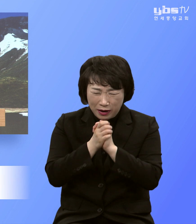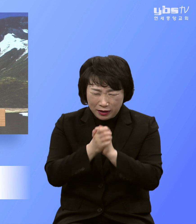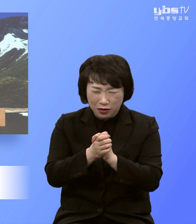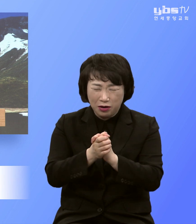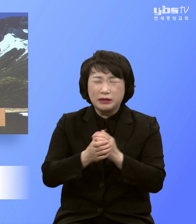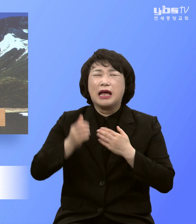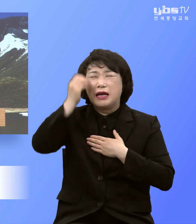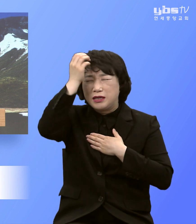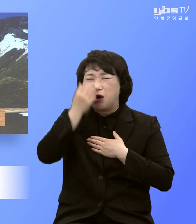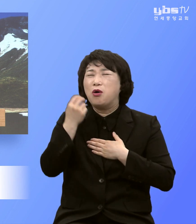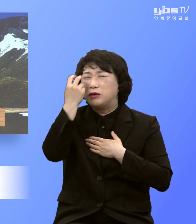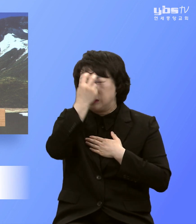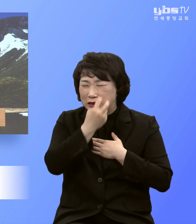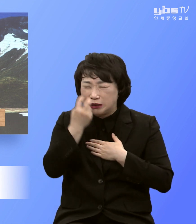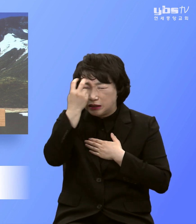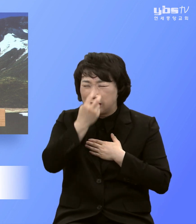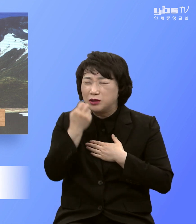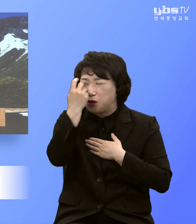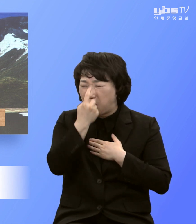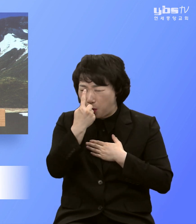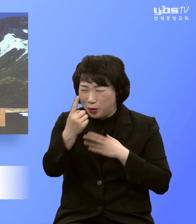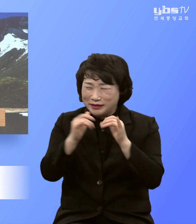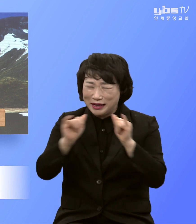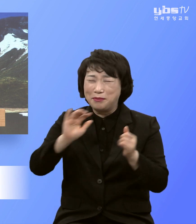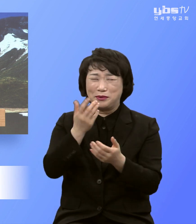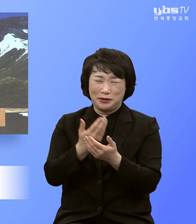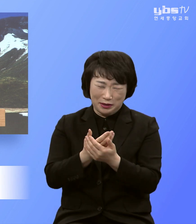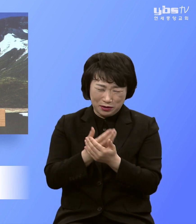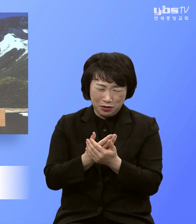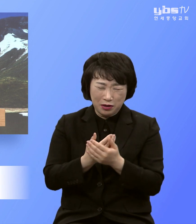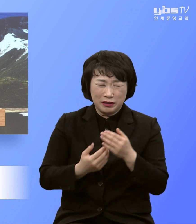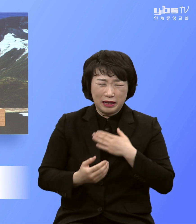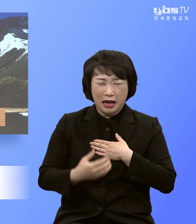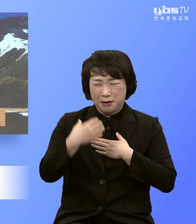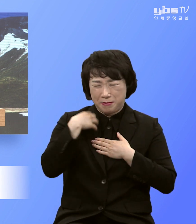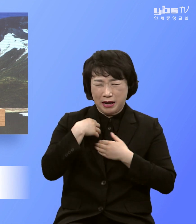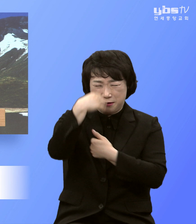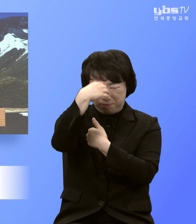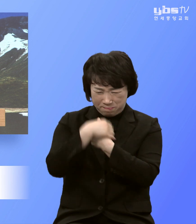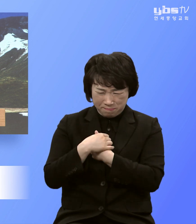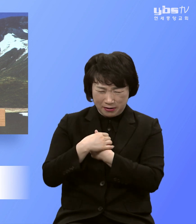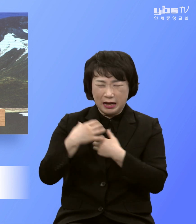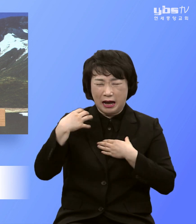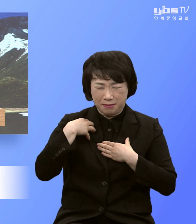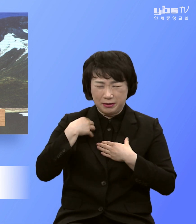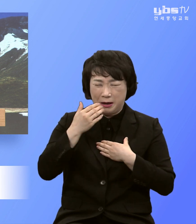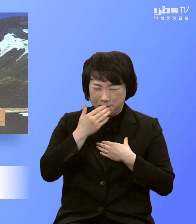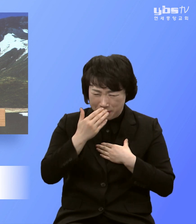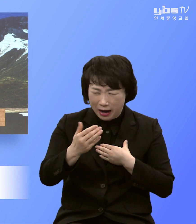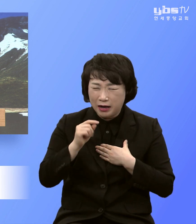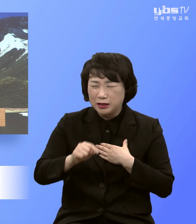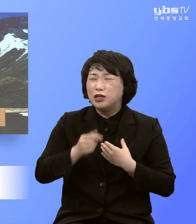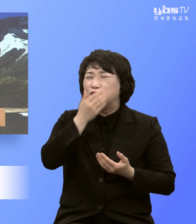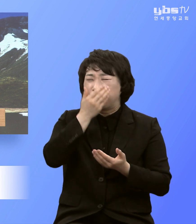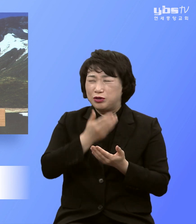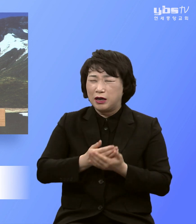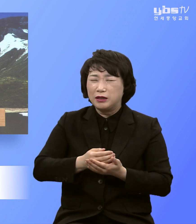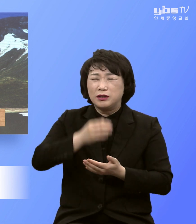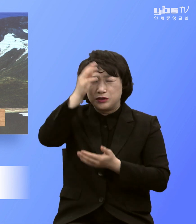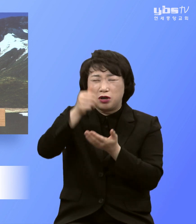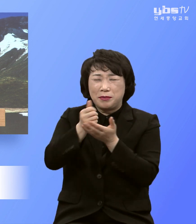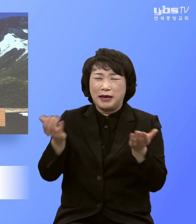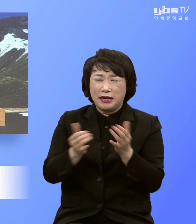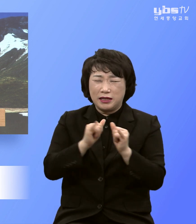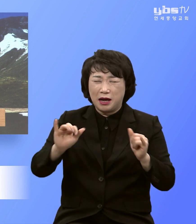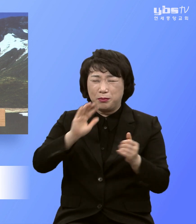기도함으로 내 영혼 지키는 파수꾼이 되게 하시고 내가 맡은 사명 감당하는 귀대한 성령의